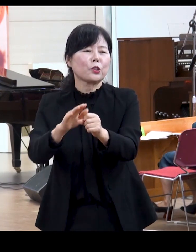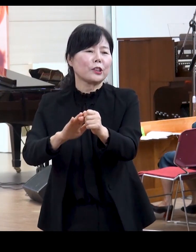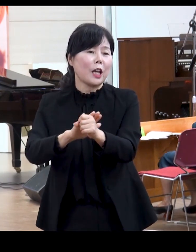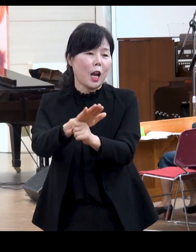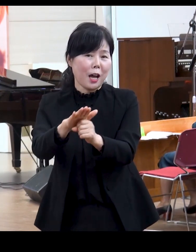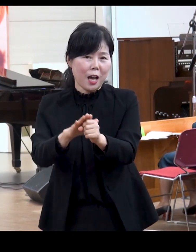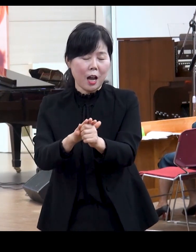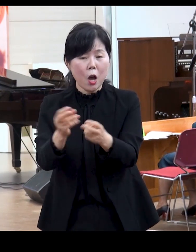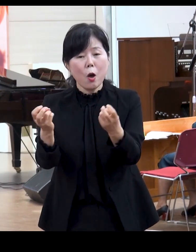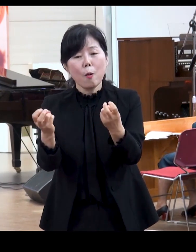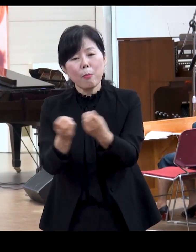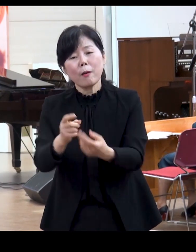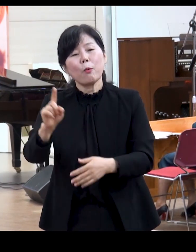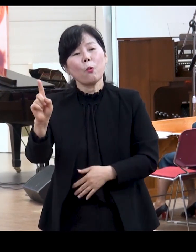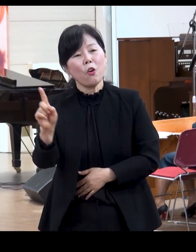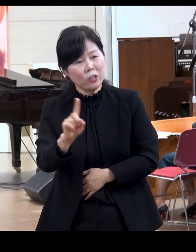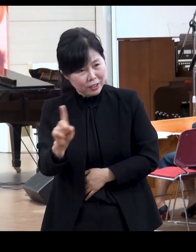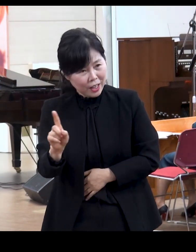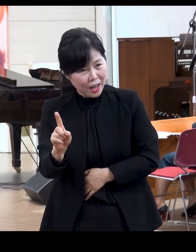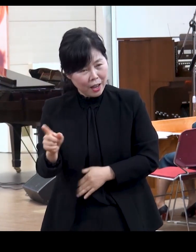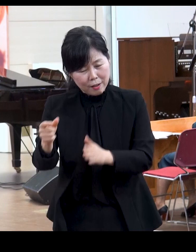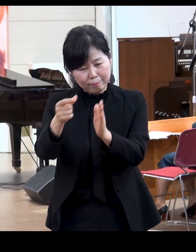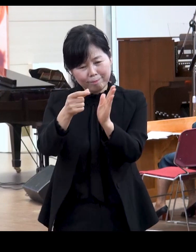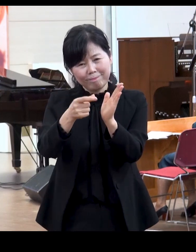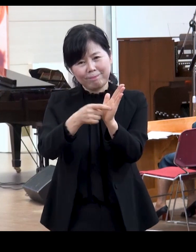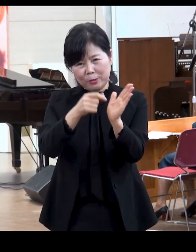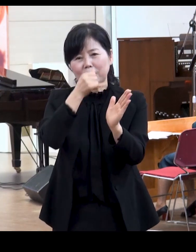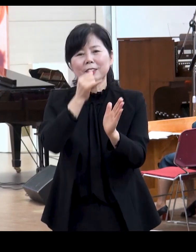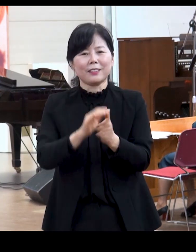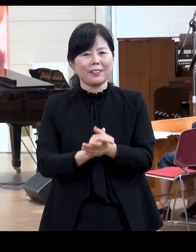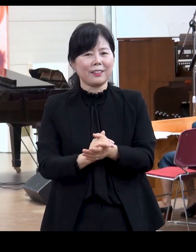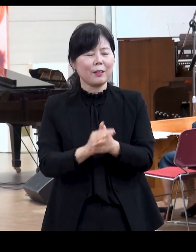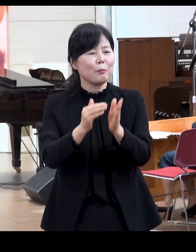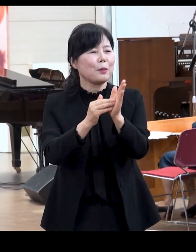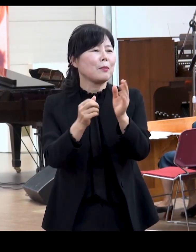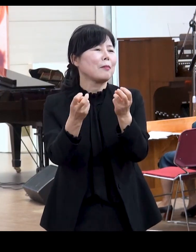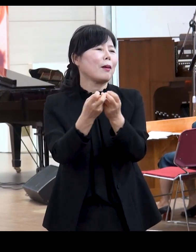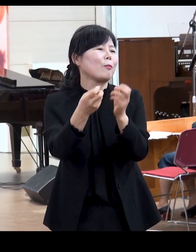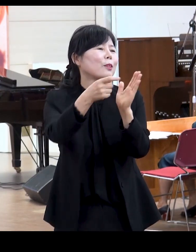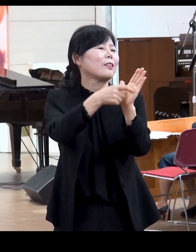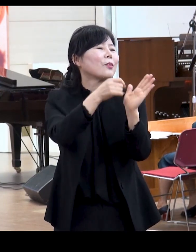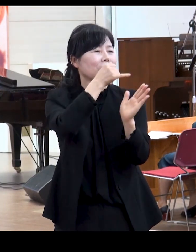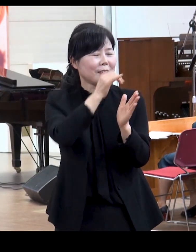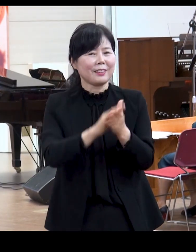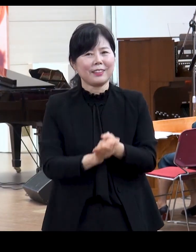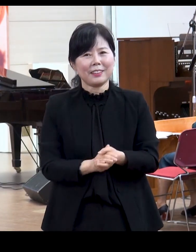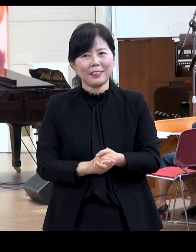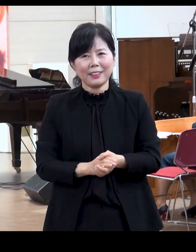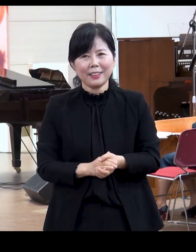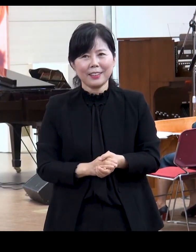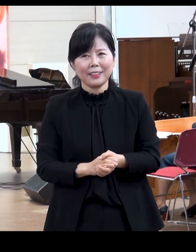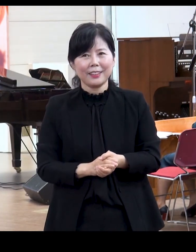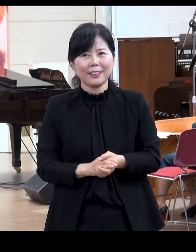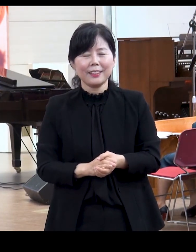원수를 사랑하는 것, 그걸 어떻게 할 수 있는지 그 비밀을 오늘 말씀이 하고 있다는 것이죠.